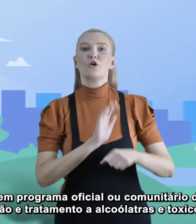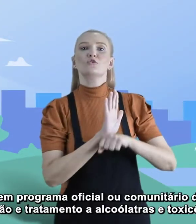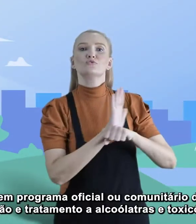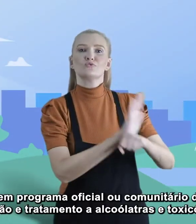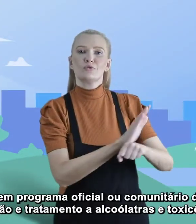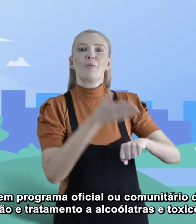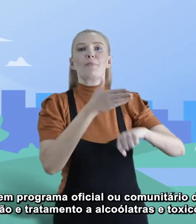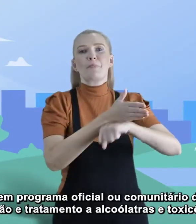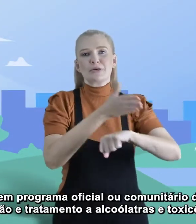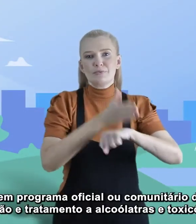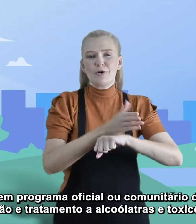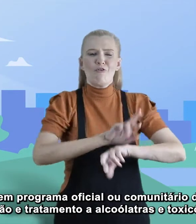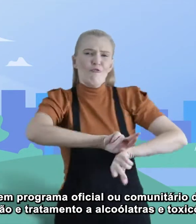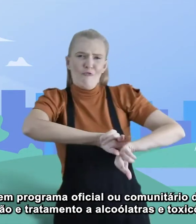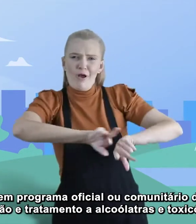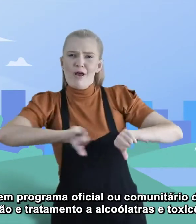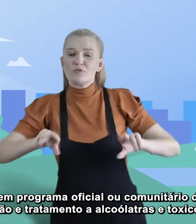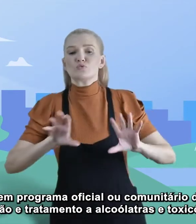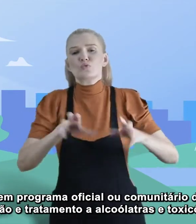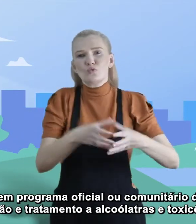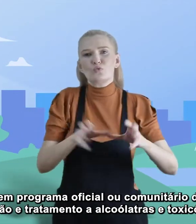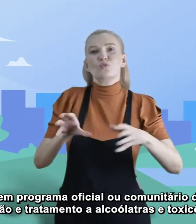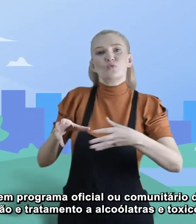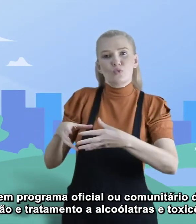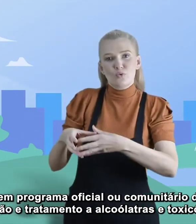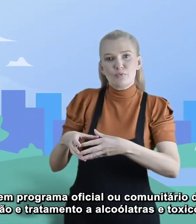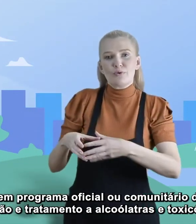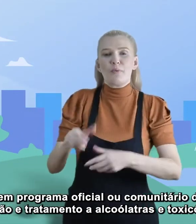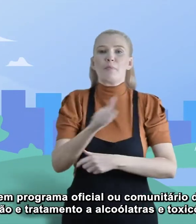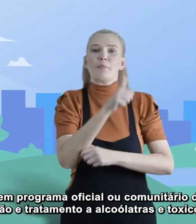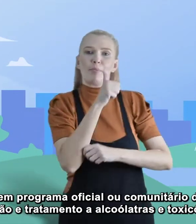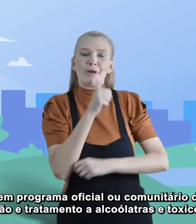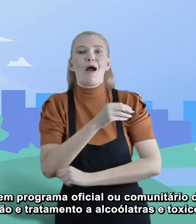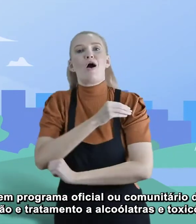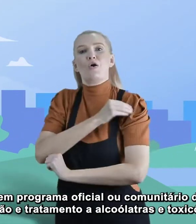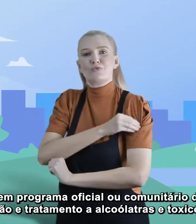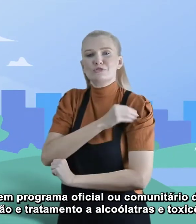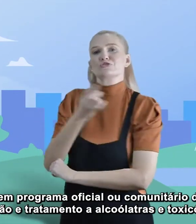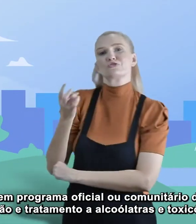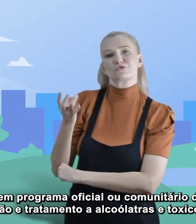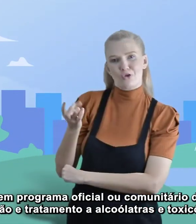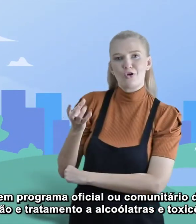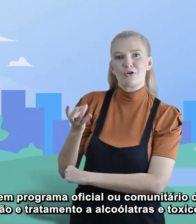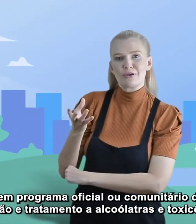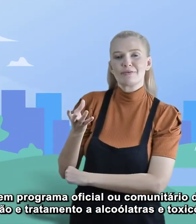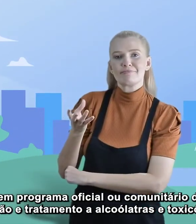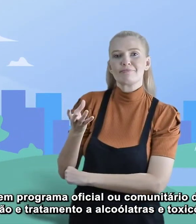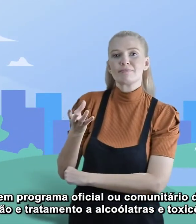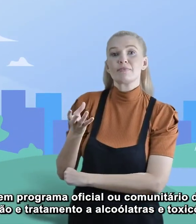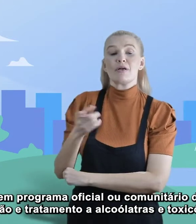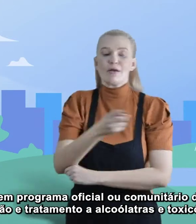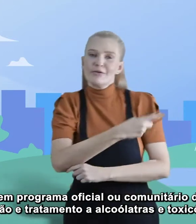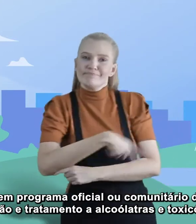Inclusão em programa oficial ou comunitário de auxílio, orientação e tratamento a alcoólatras e